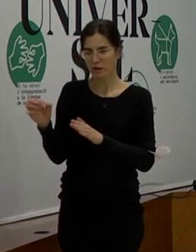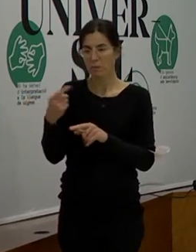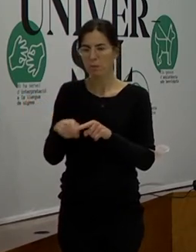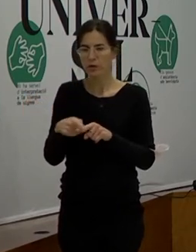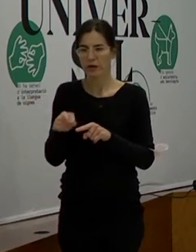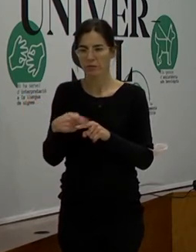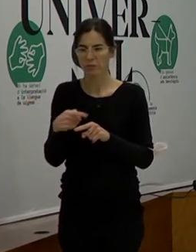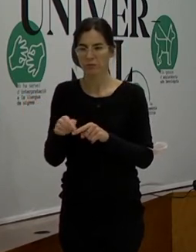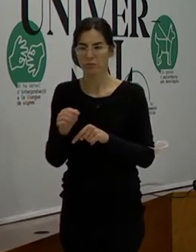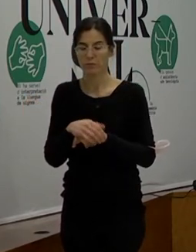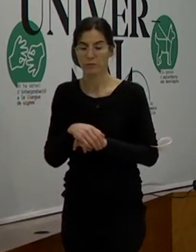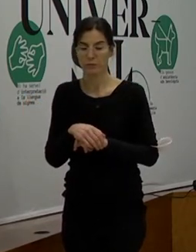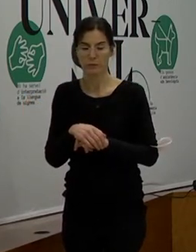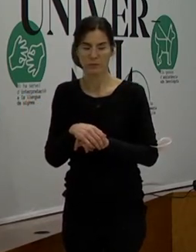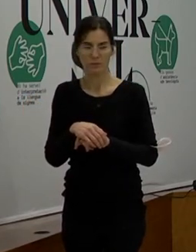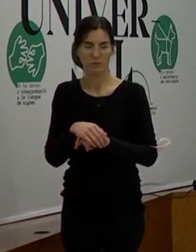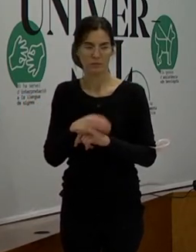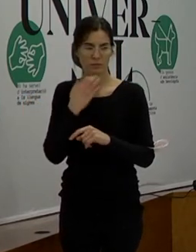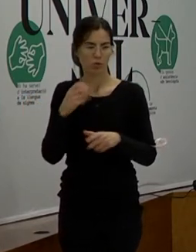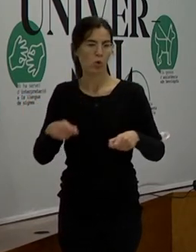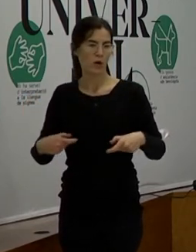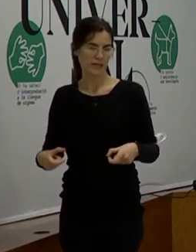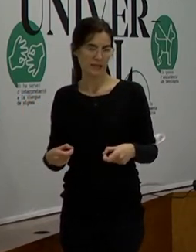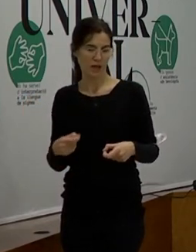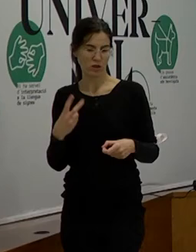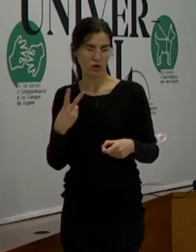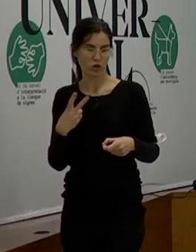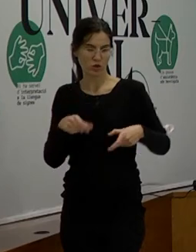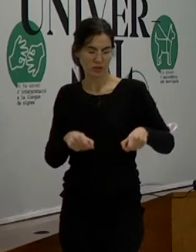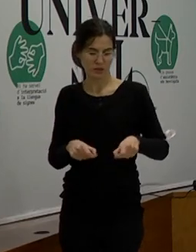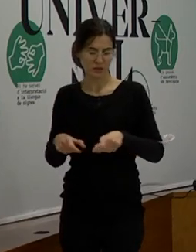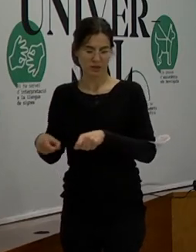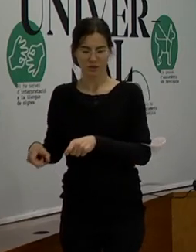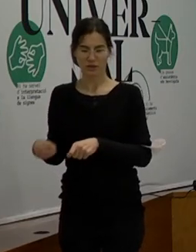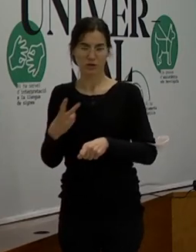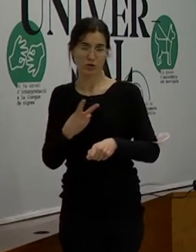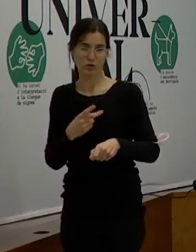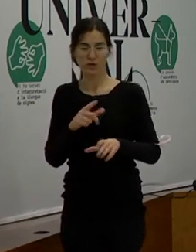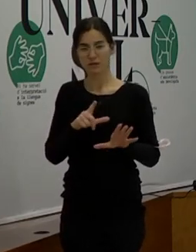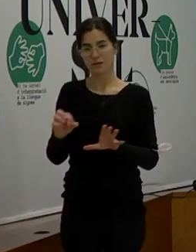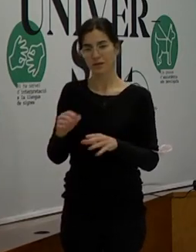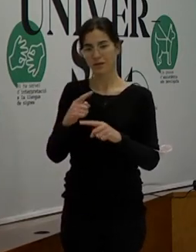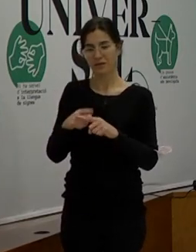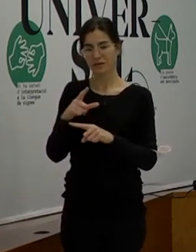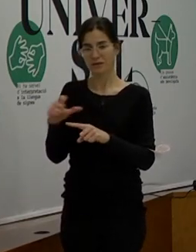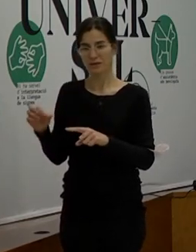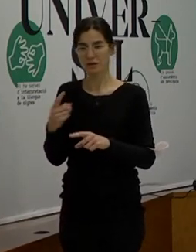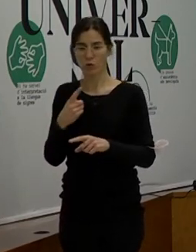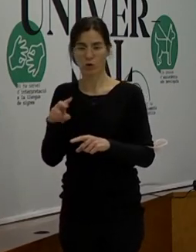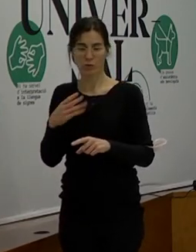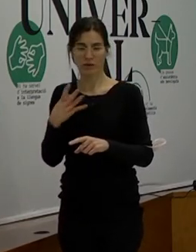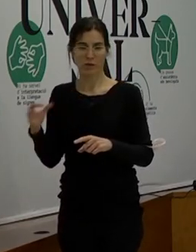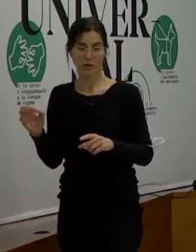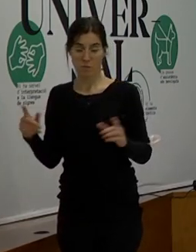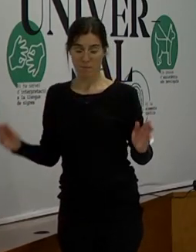què? Pues una silla i otra silla són dos sillas, 70 i 70 és 1,40 m. Amb les manitas,